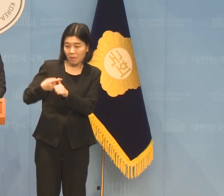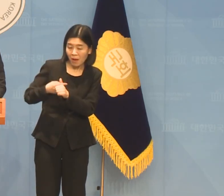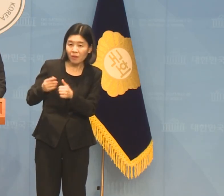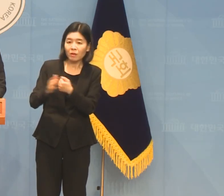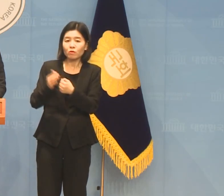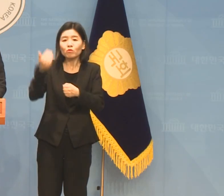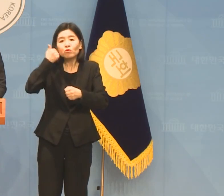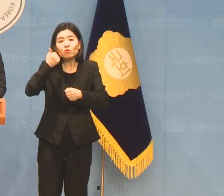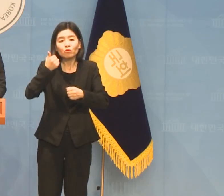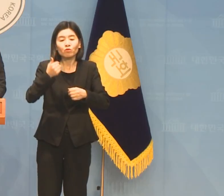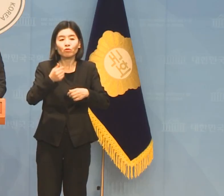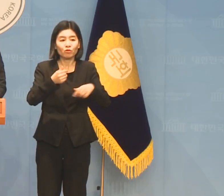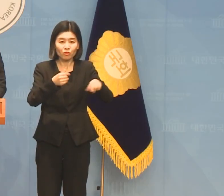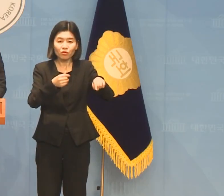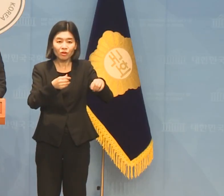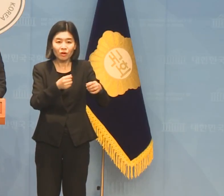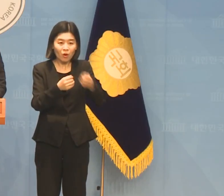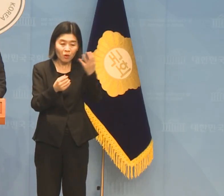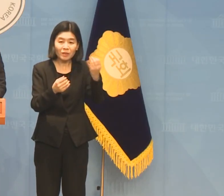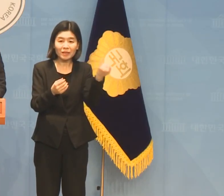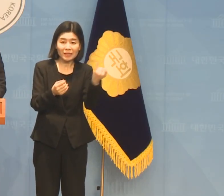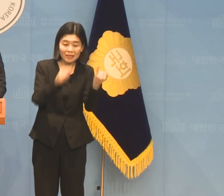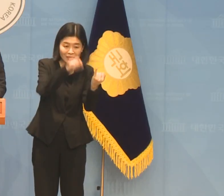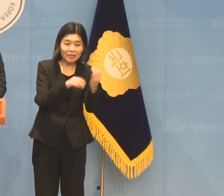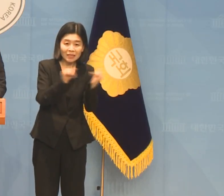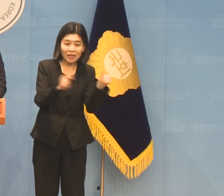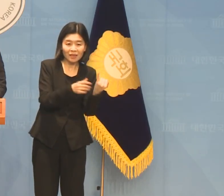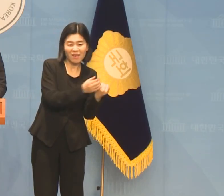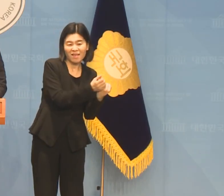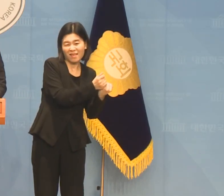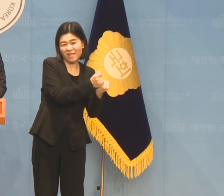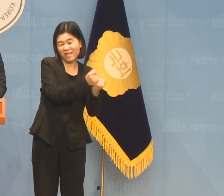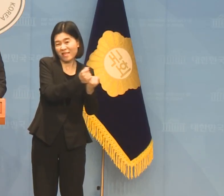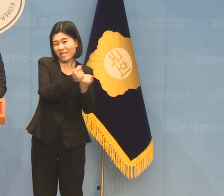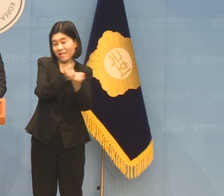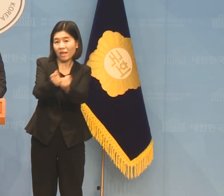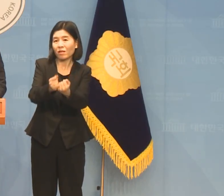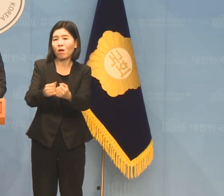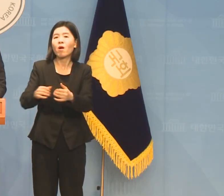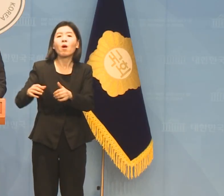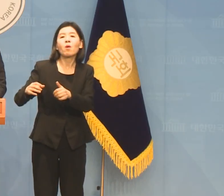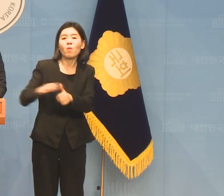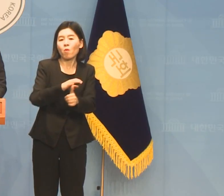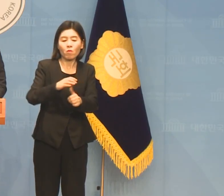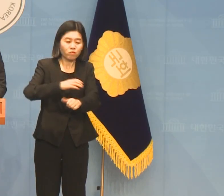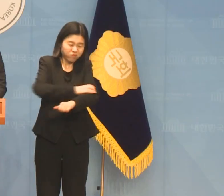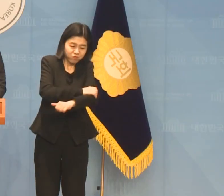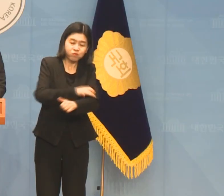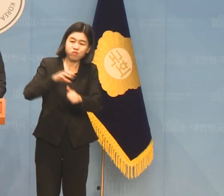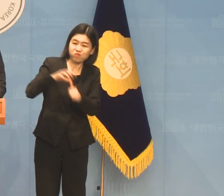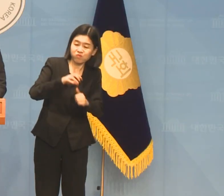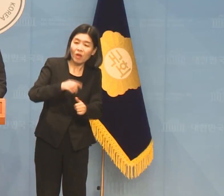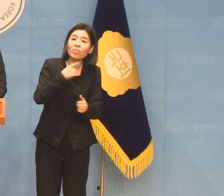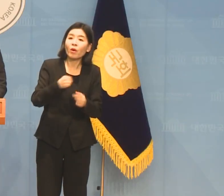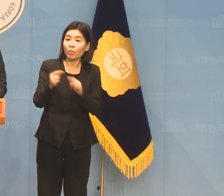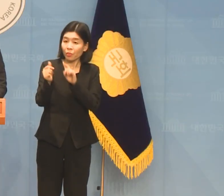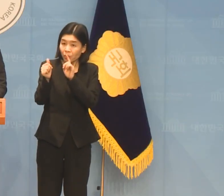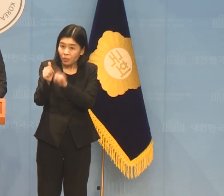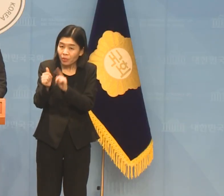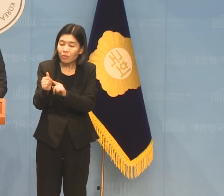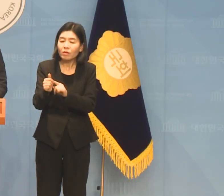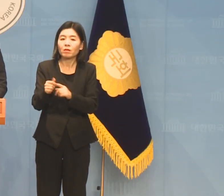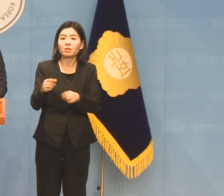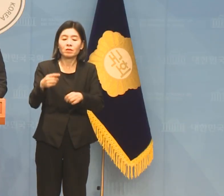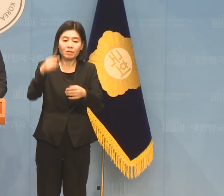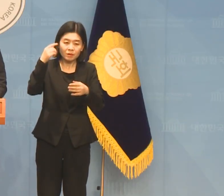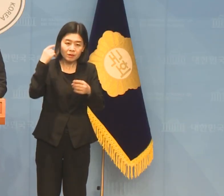여성 기자의 손목을 강제로 잡고 수십 미터 끌고 가는 등 폭력을 행사한 바 있으며 이로 인해 상해, 명예훼손, 체포치상